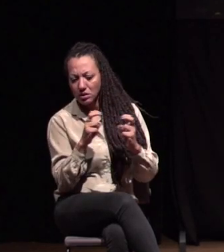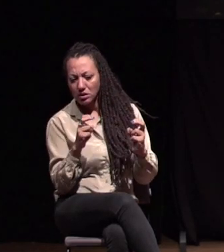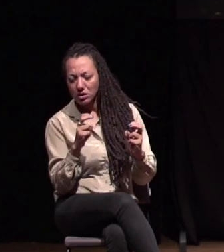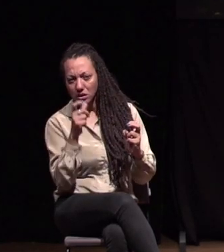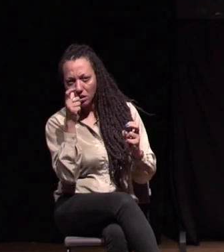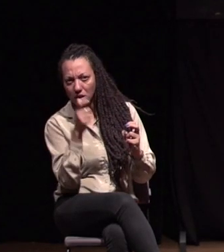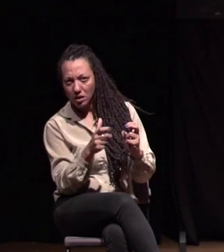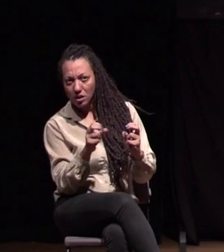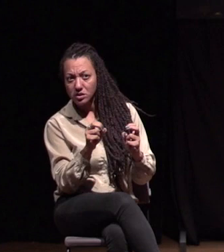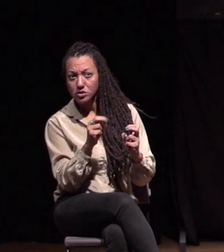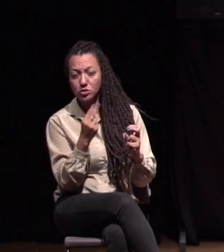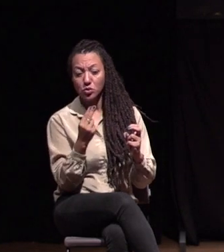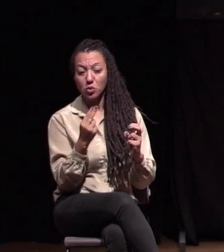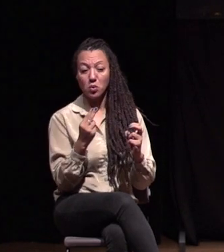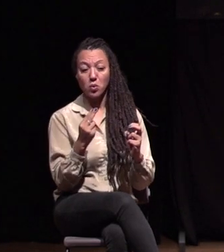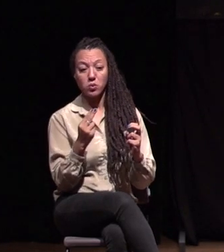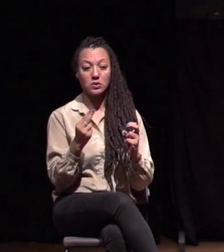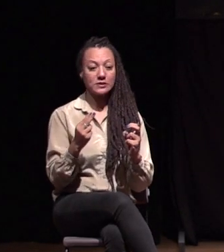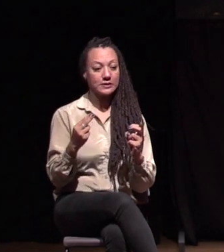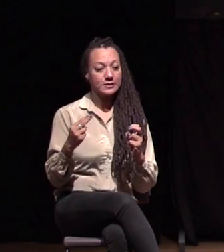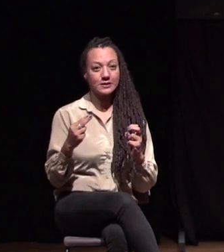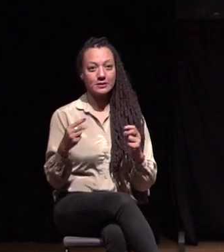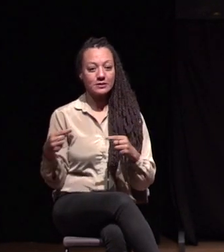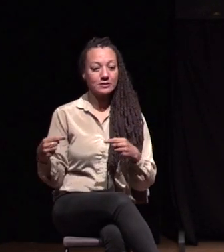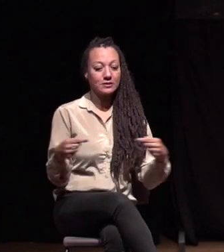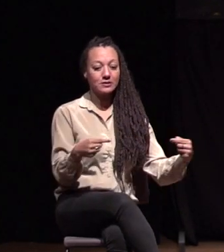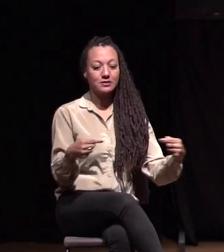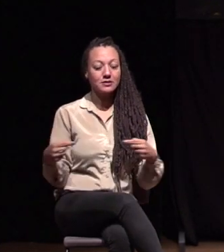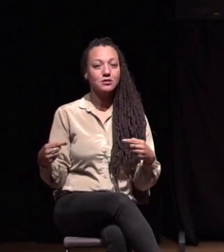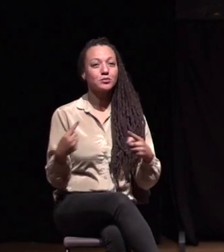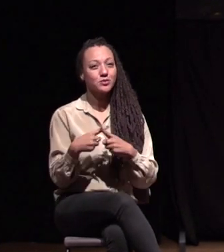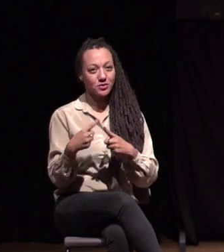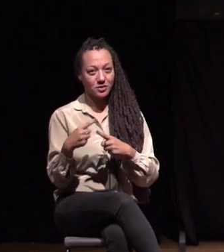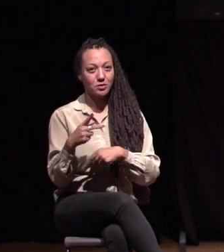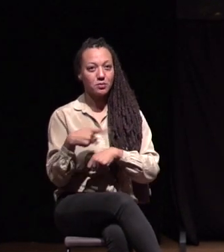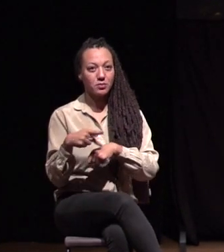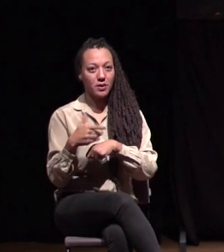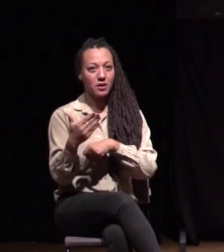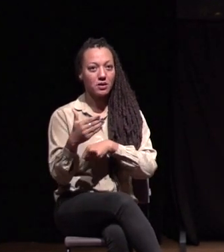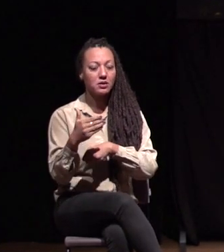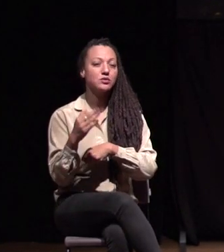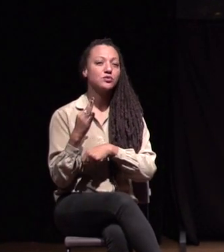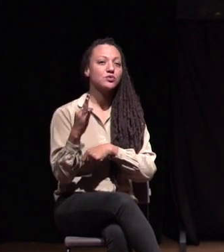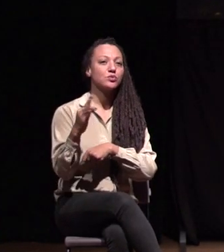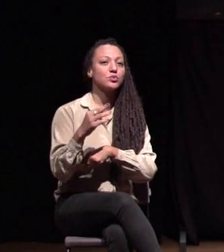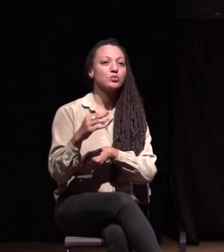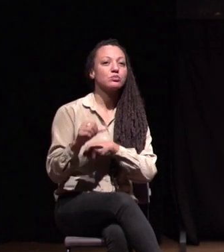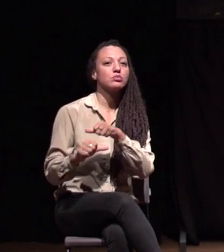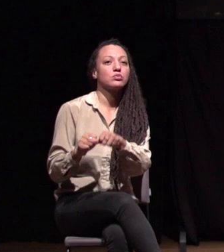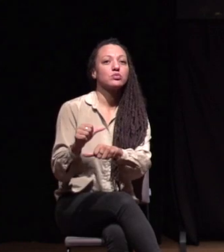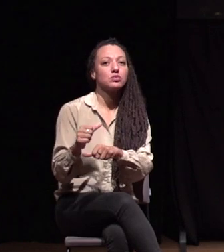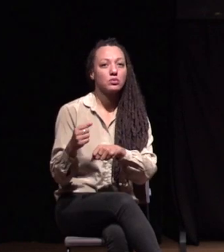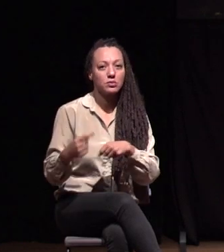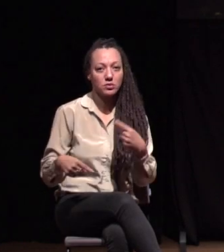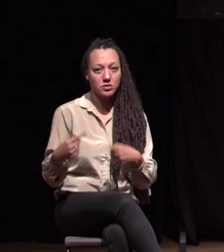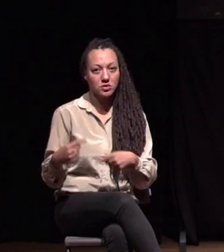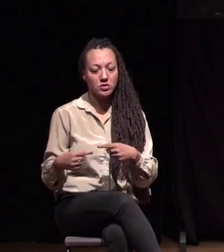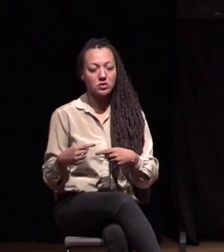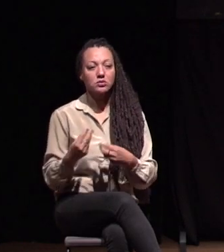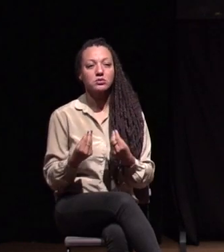uma apreensão em relação às mudanças políticas recentes que o país vem sofrendo.